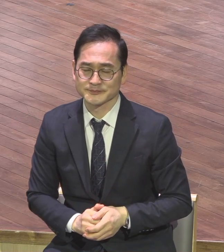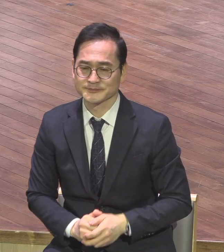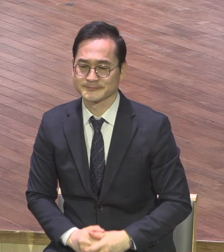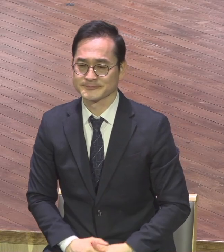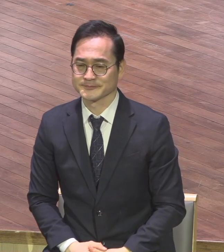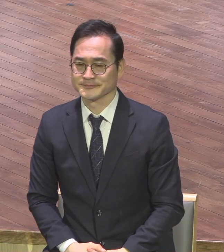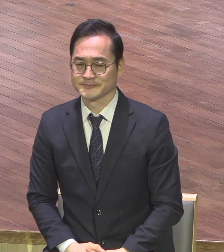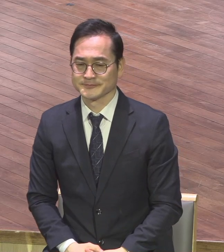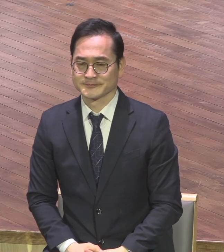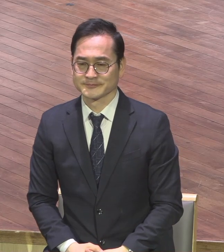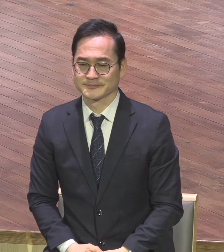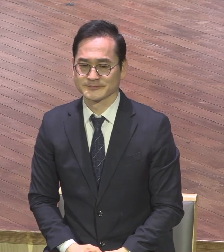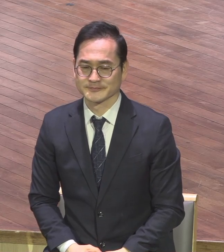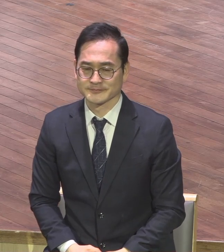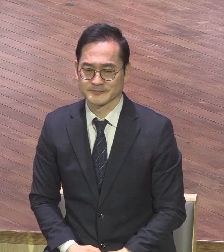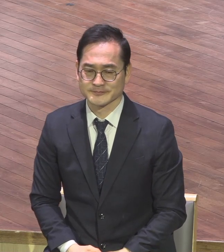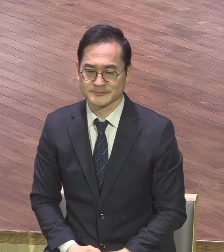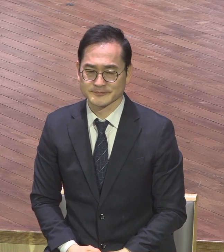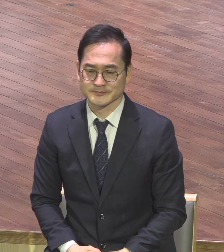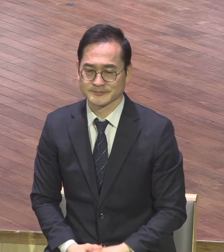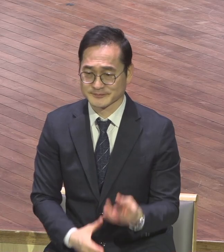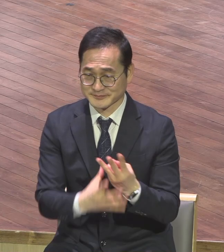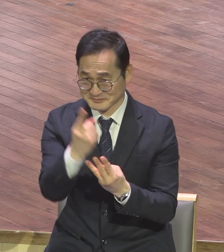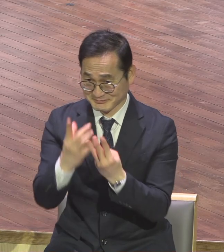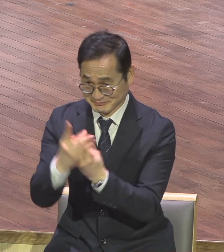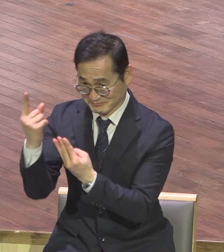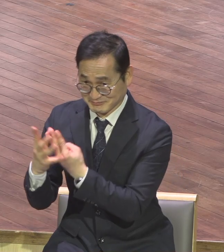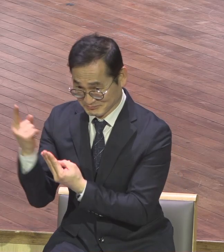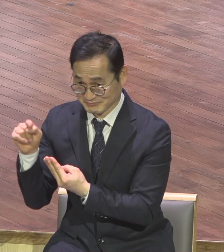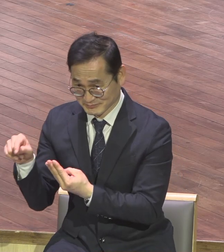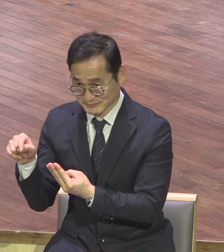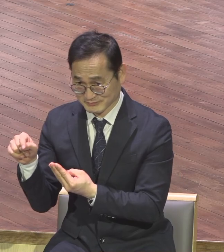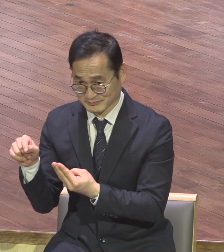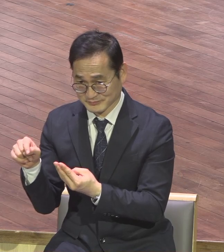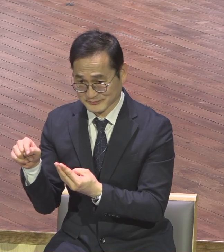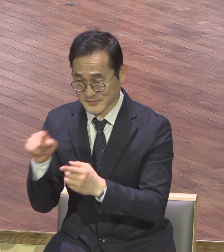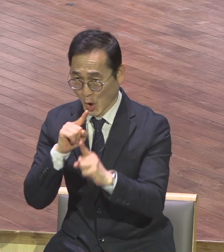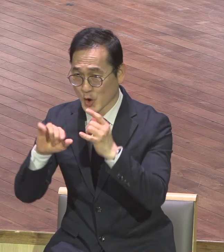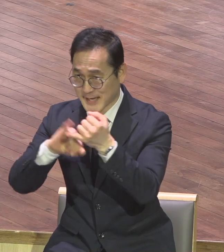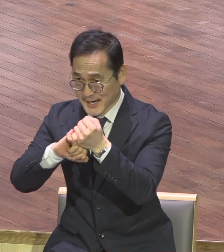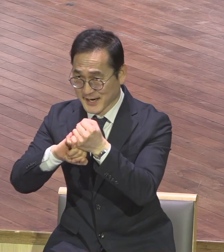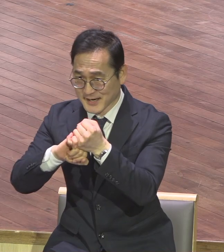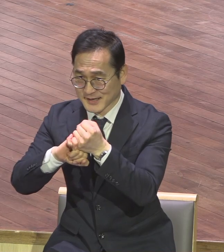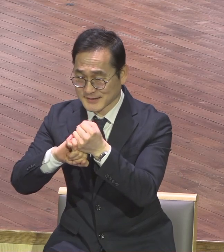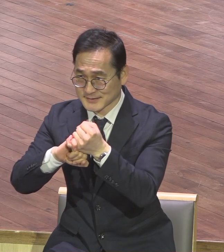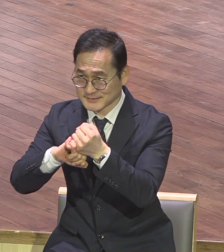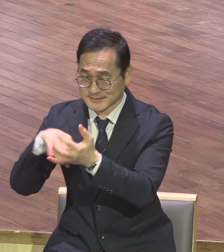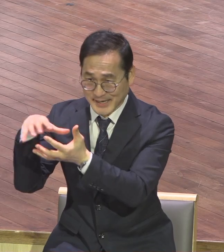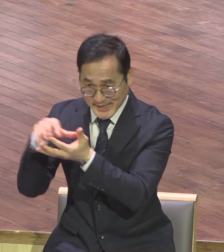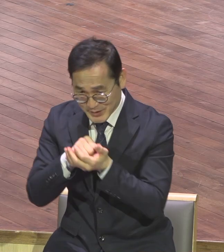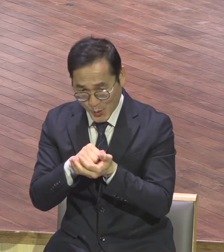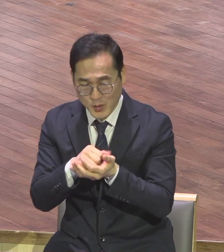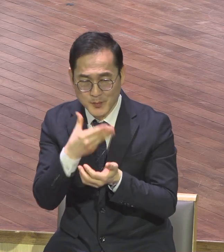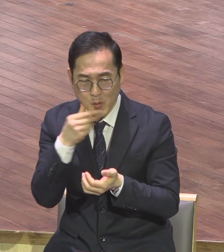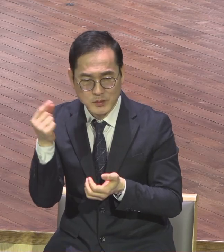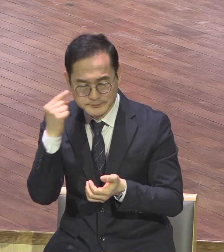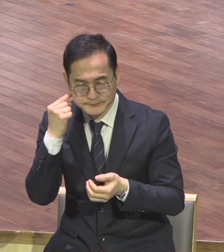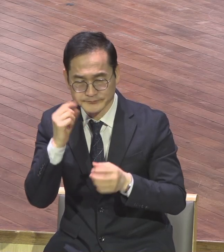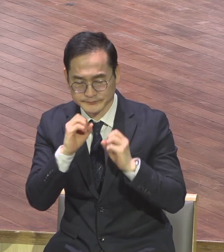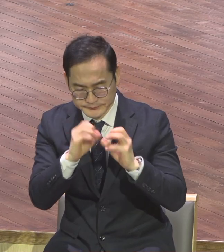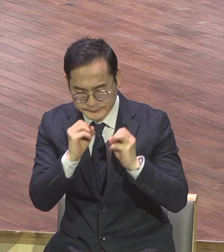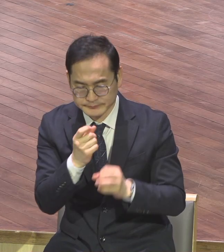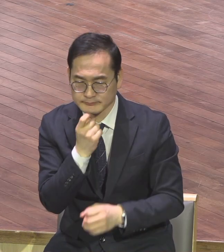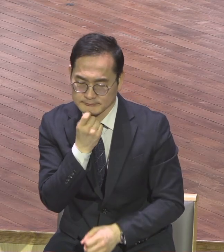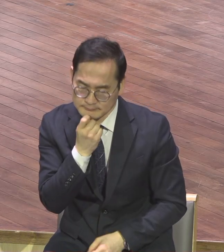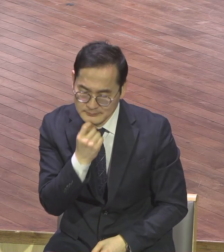스타트만 운동하고 3.1조를 구성해서 언약제 도전하는 것은 어떻게 하시든지 복음 전파, 어떻게 하시든지